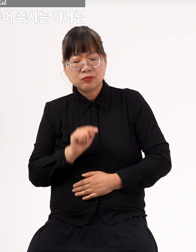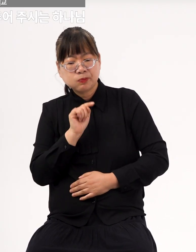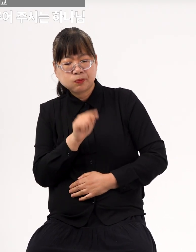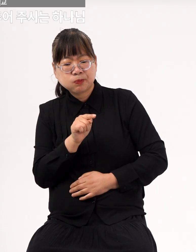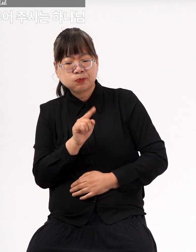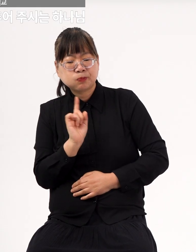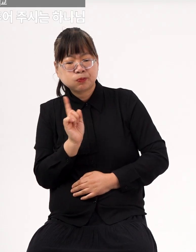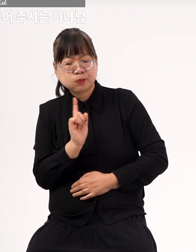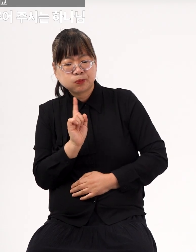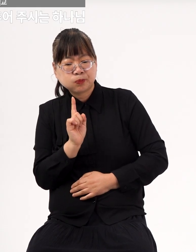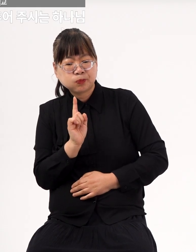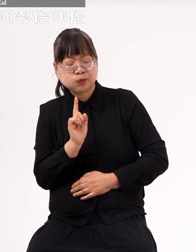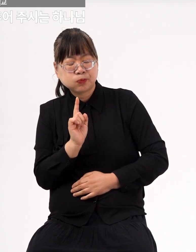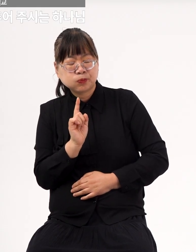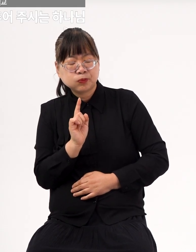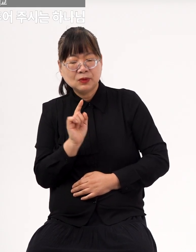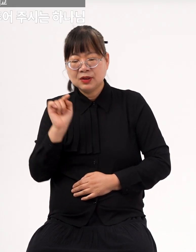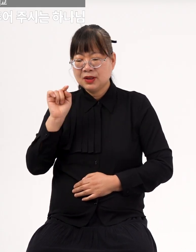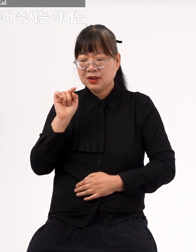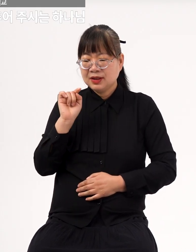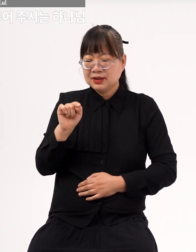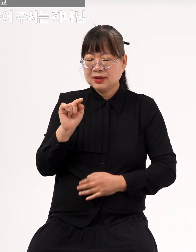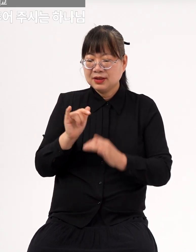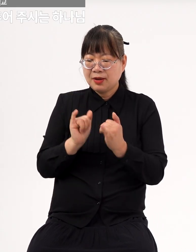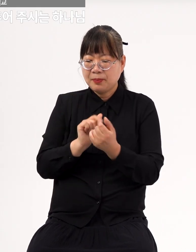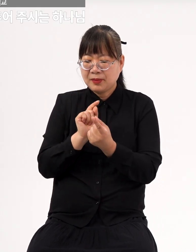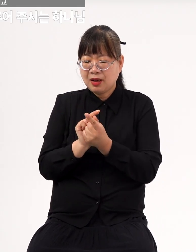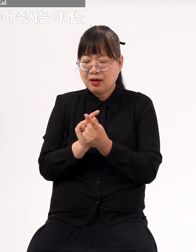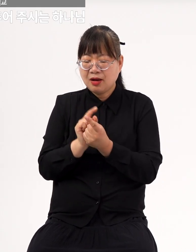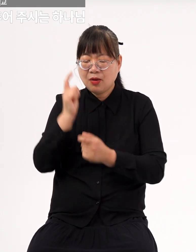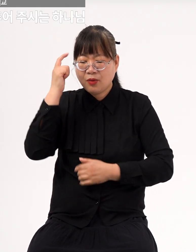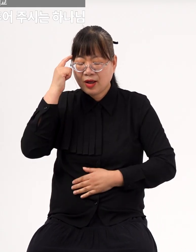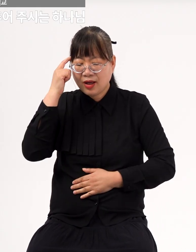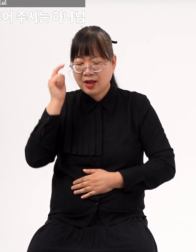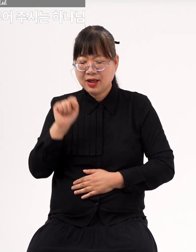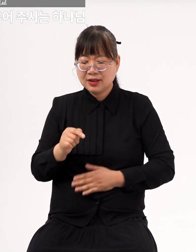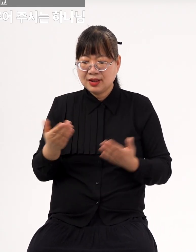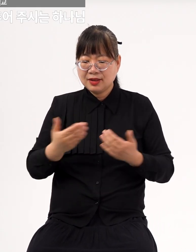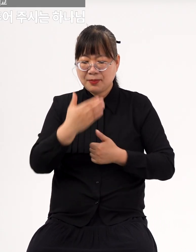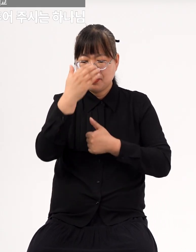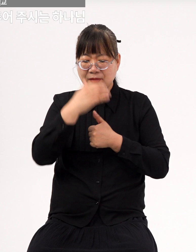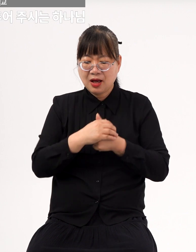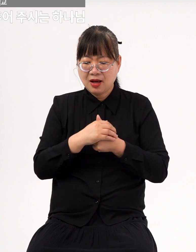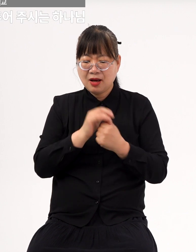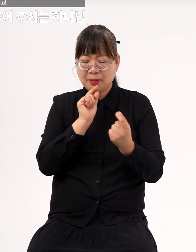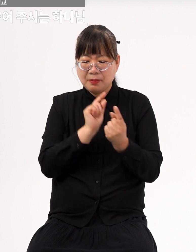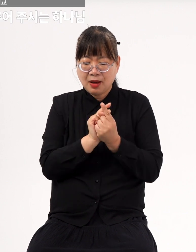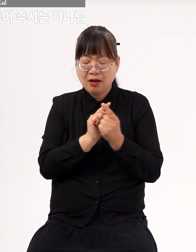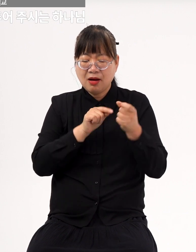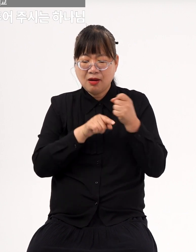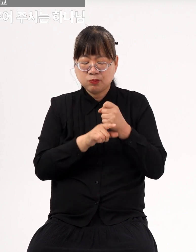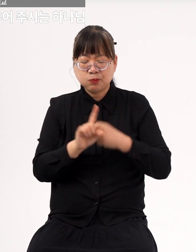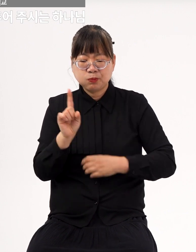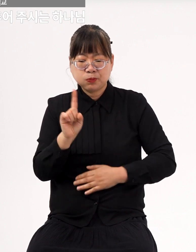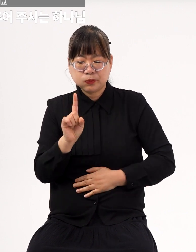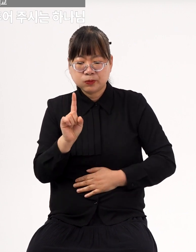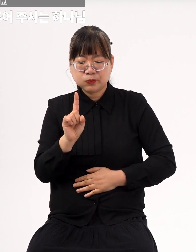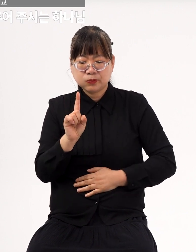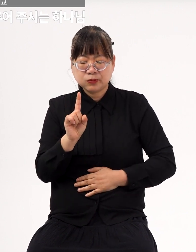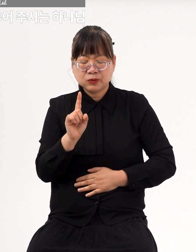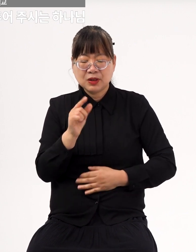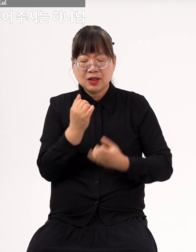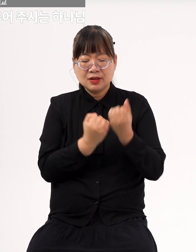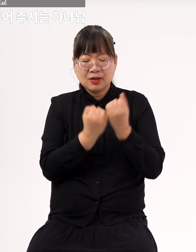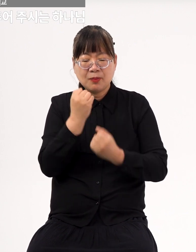뭐지? 왜 하필 이 사람일까? 그 일을 왜 하필 나한테 부닥치게 했을까? 잘 설명이